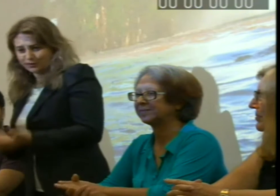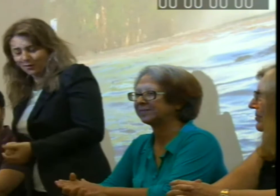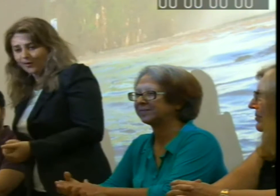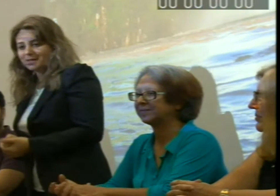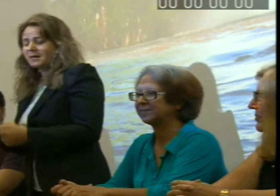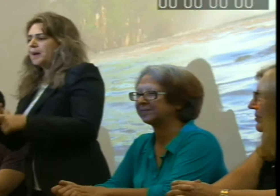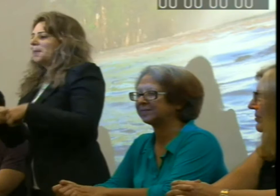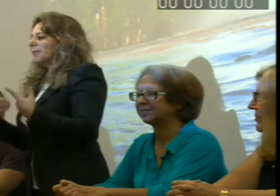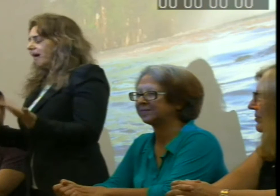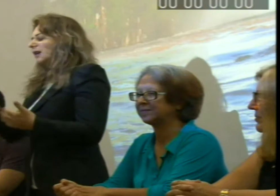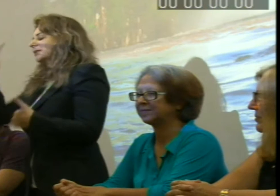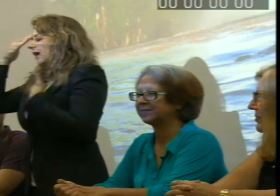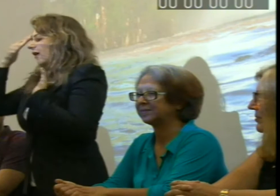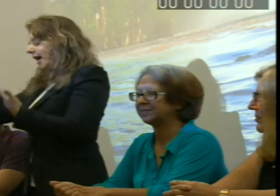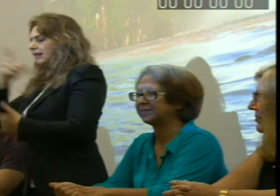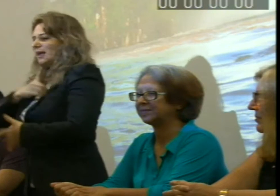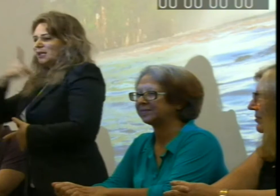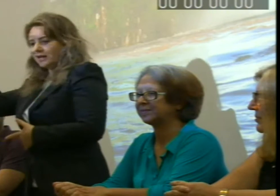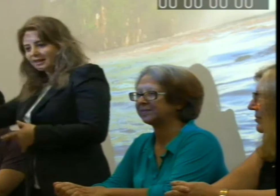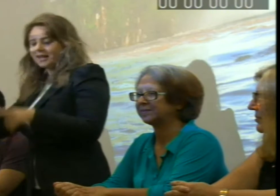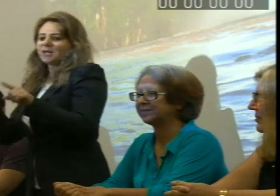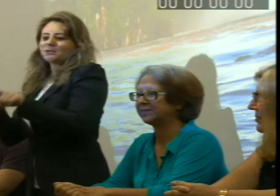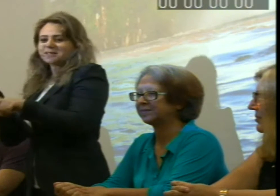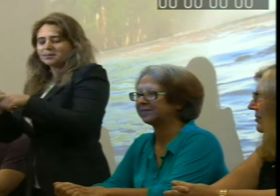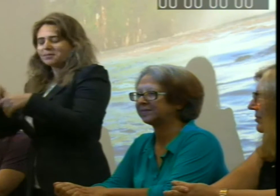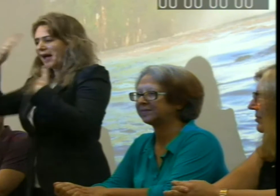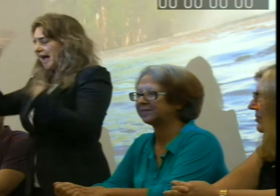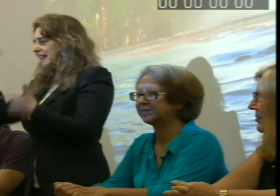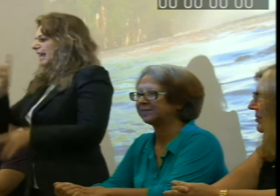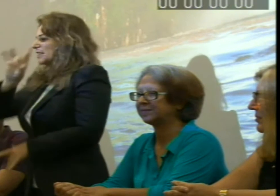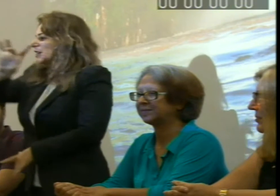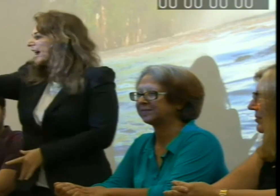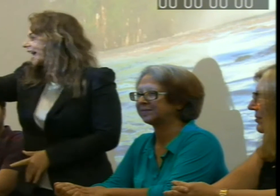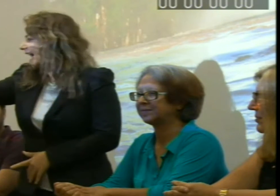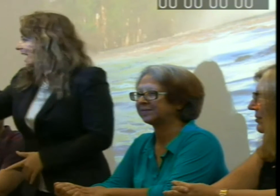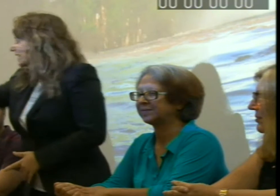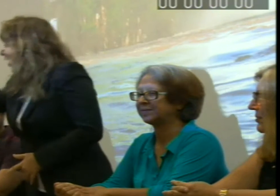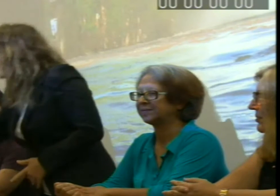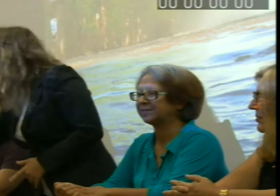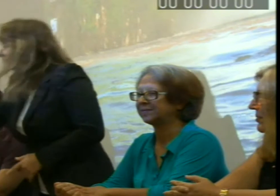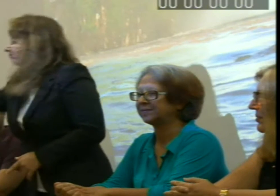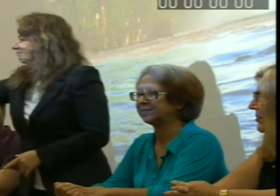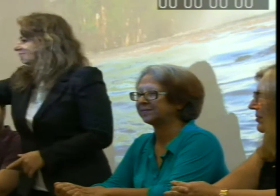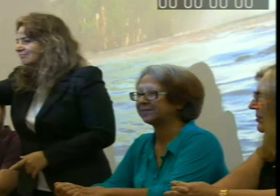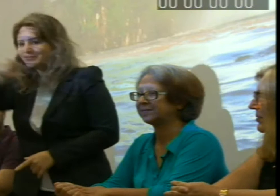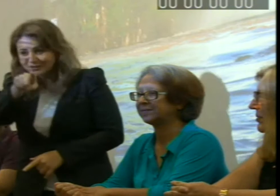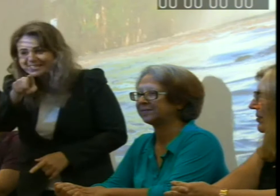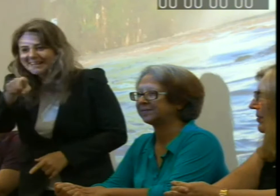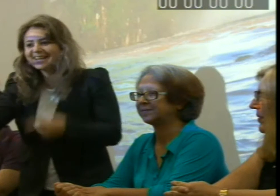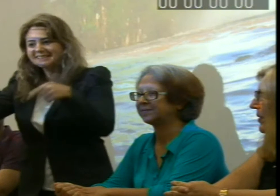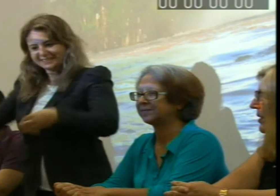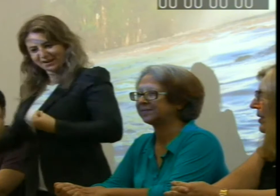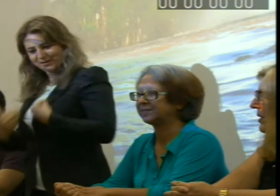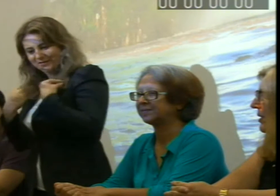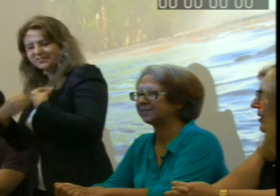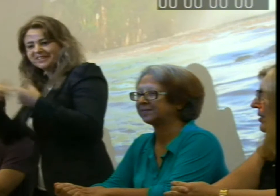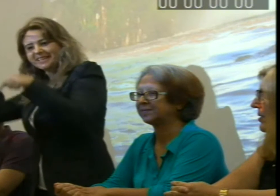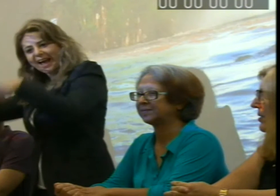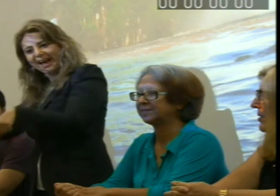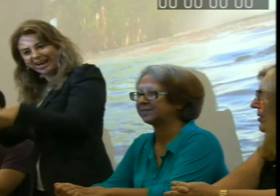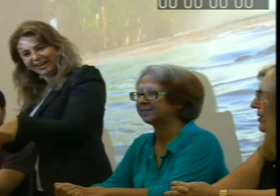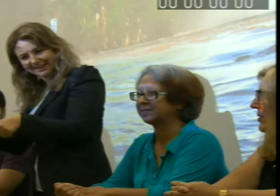a tem poucas pessoas presentees mas nós agradecemos também a Deus a cada um de vocês por estar